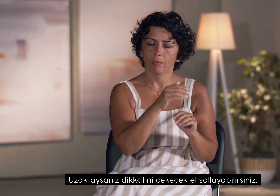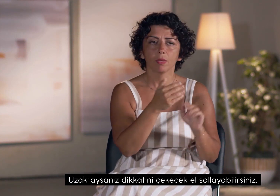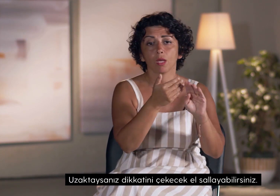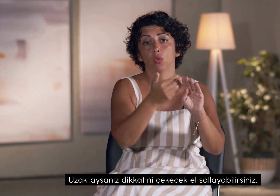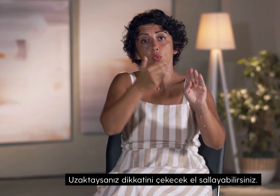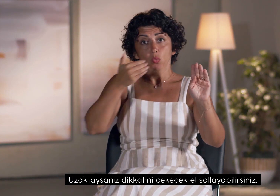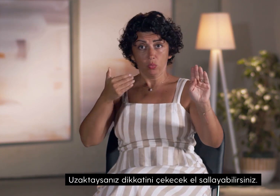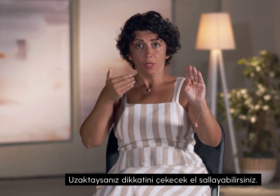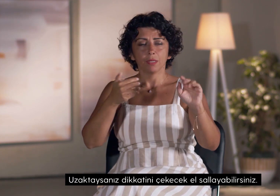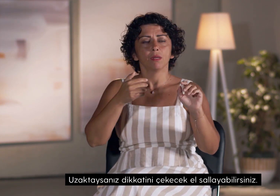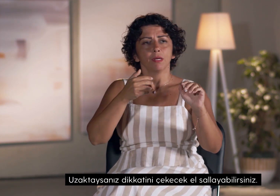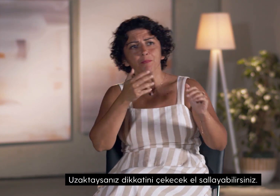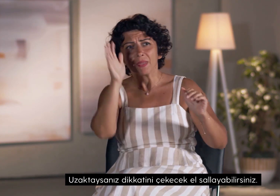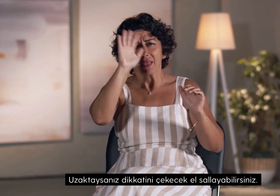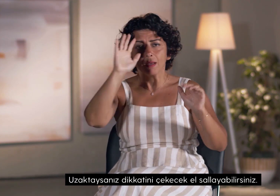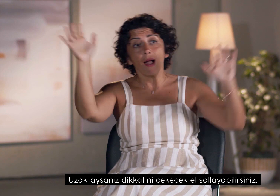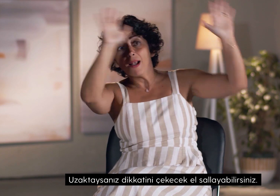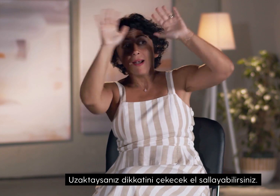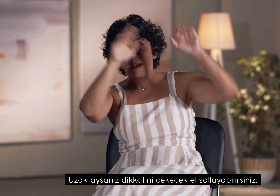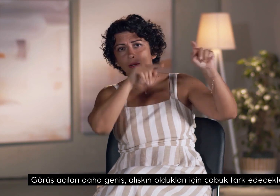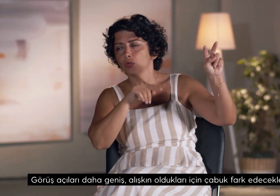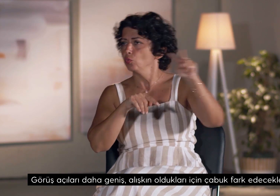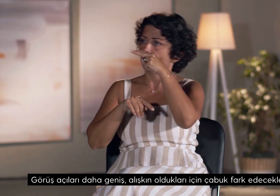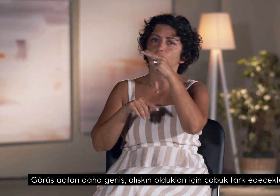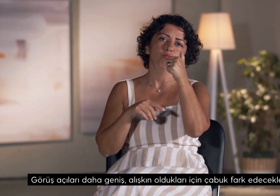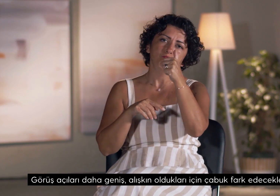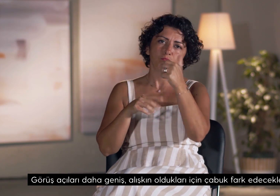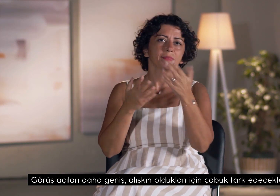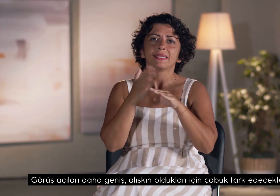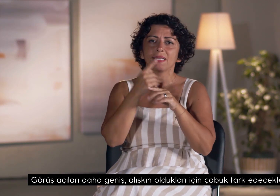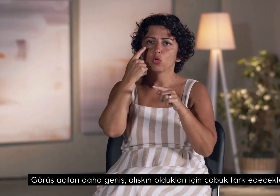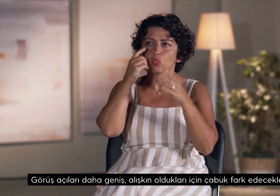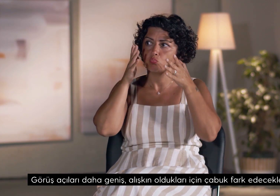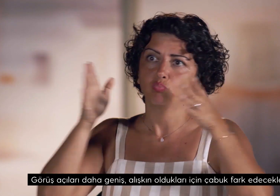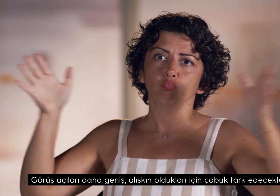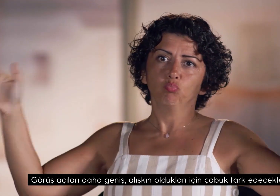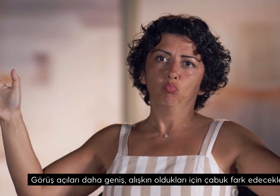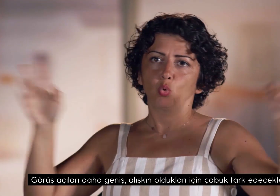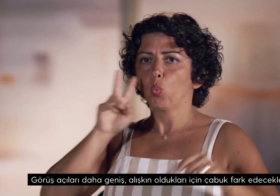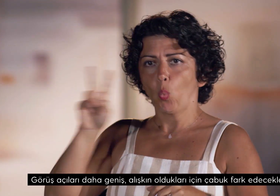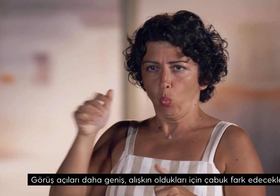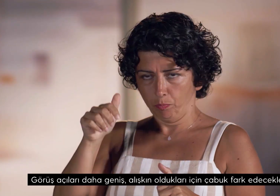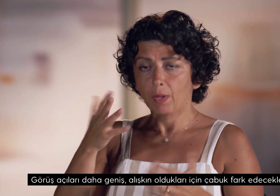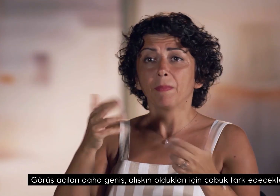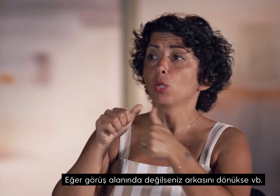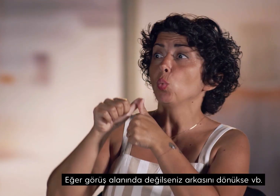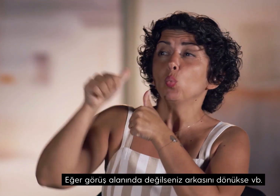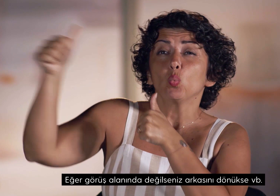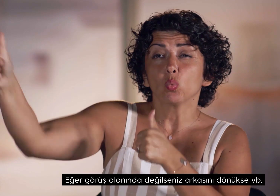Uzaktaysanız dikkatini çekecek el sallayabilirsiniz. Görüş açıları daha geniş, alışkın oldukları için çabuk fark edeceklerdir. Eğer görüş